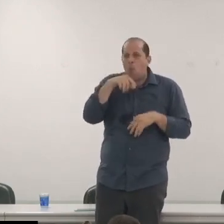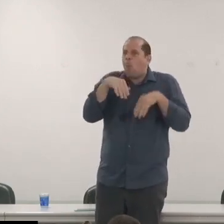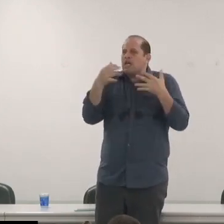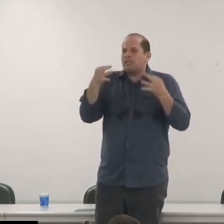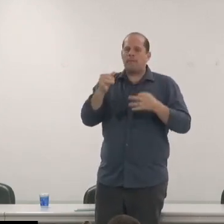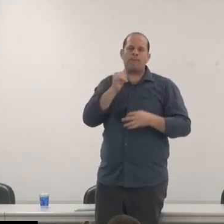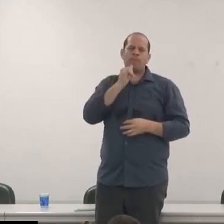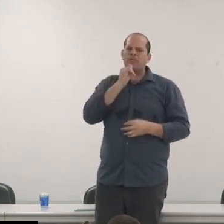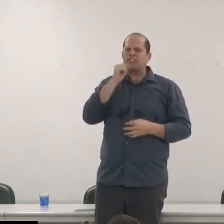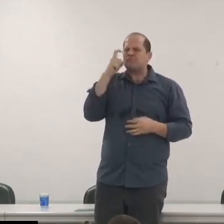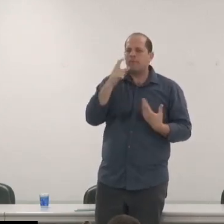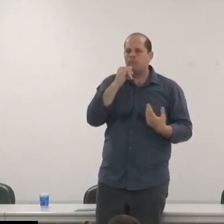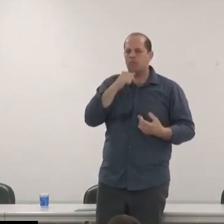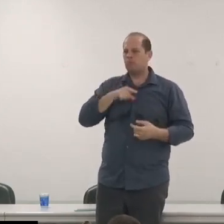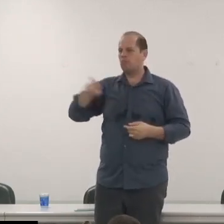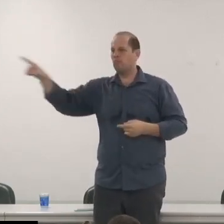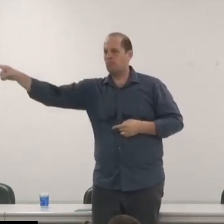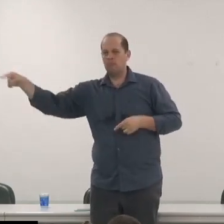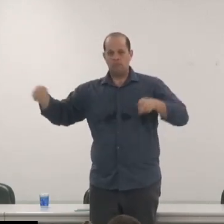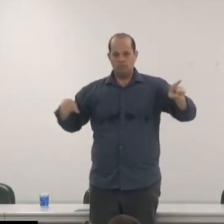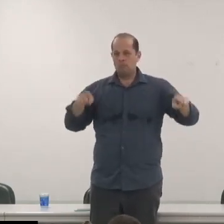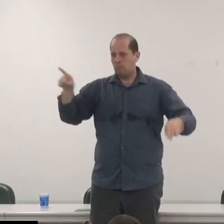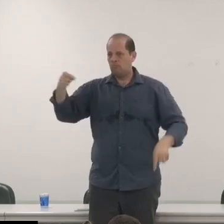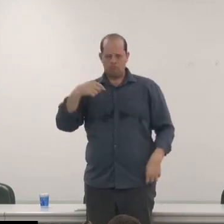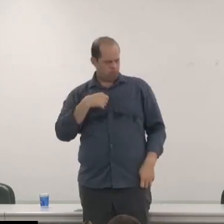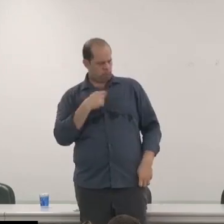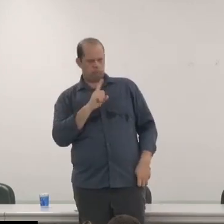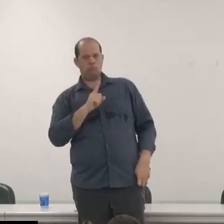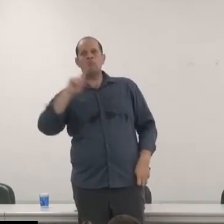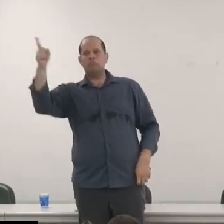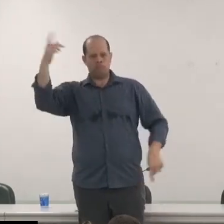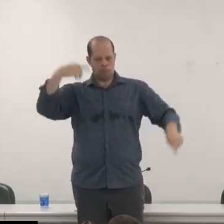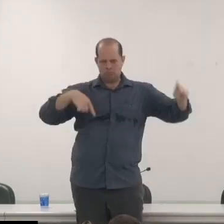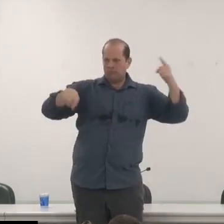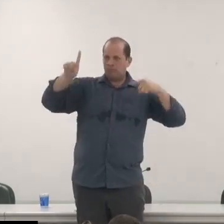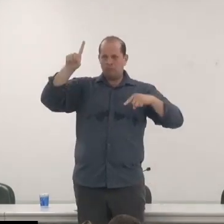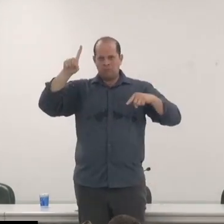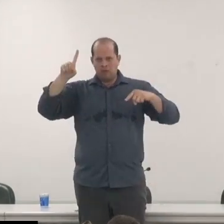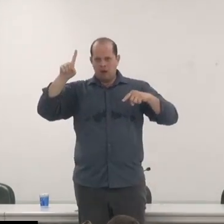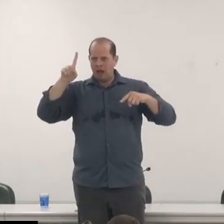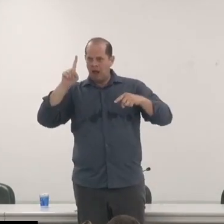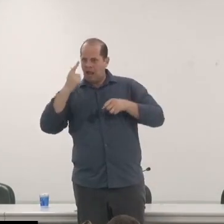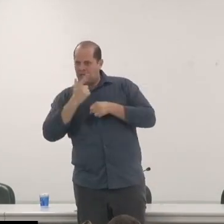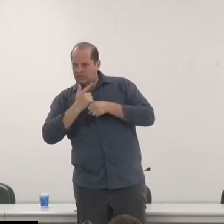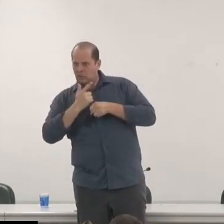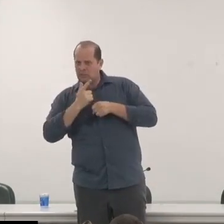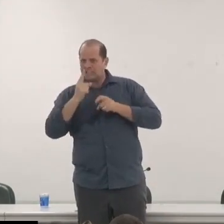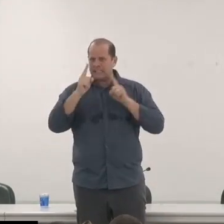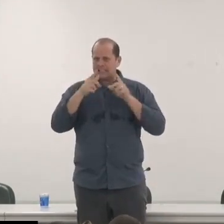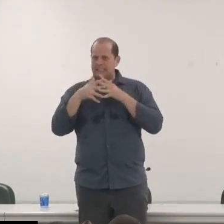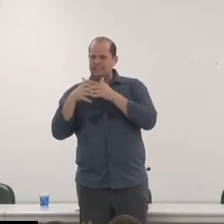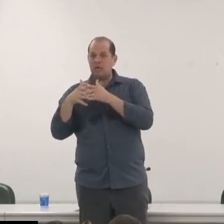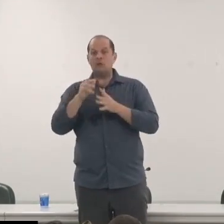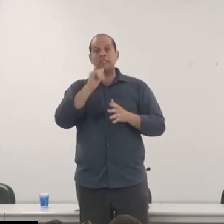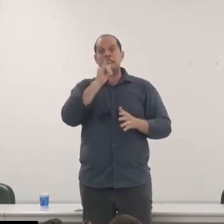só 324, mas é um desafio encontrar eles na sinalização e fazer